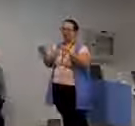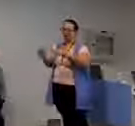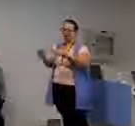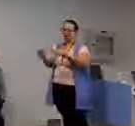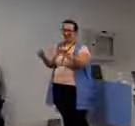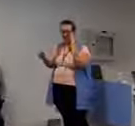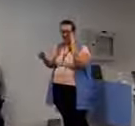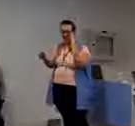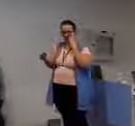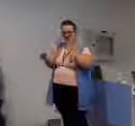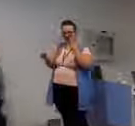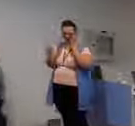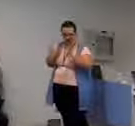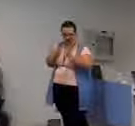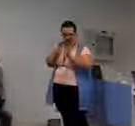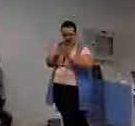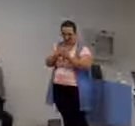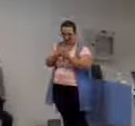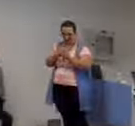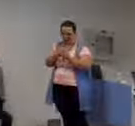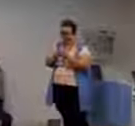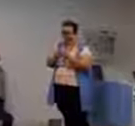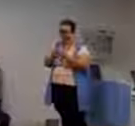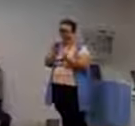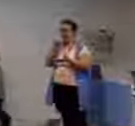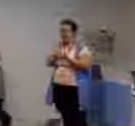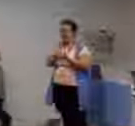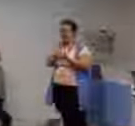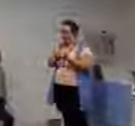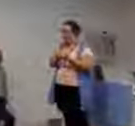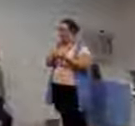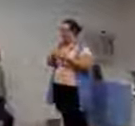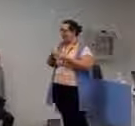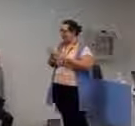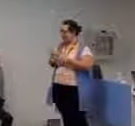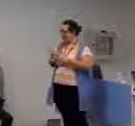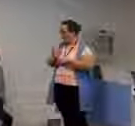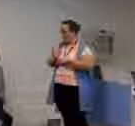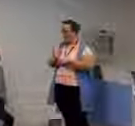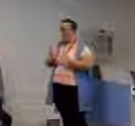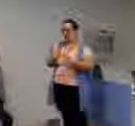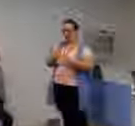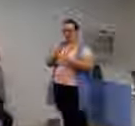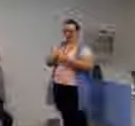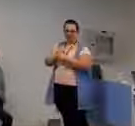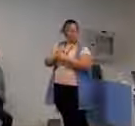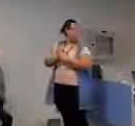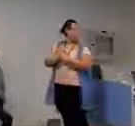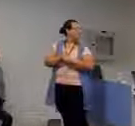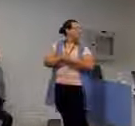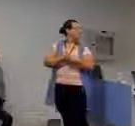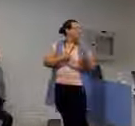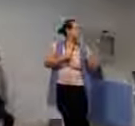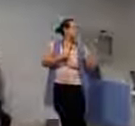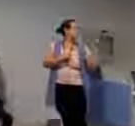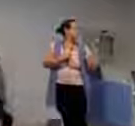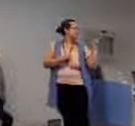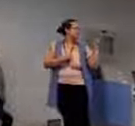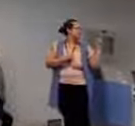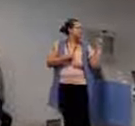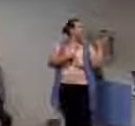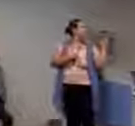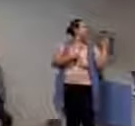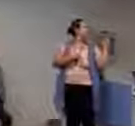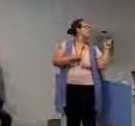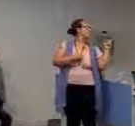real da peça, porque eu não calculei o processo tal qual ele deve ser. Então aqui, agora eu estou mostrando uma nova barra